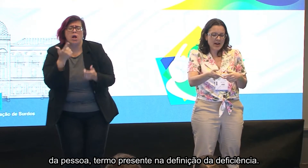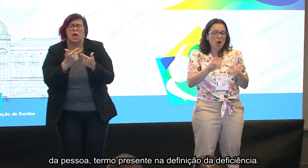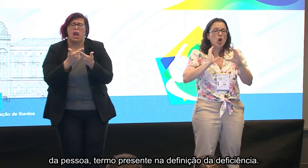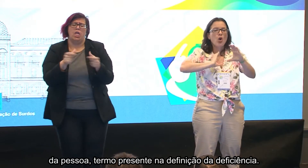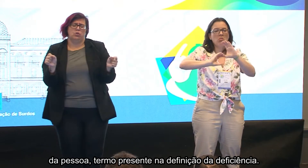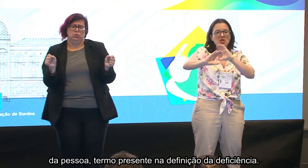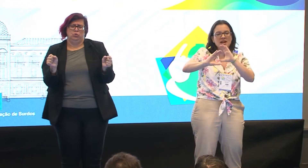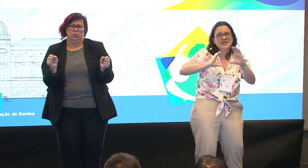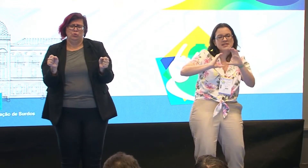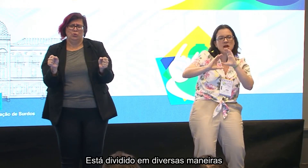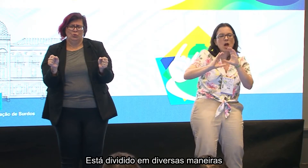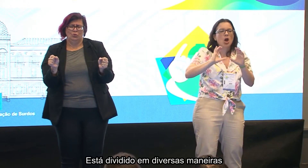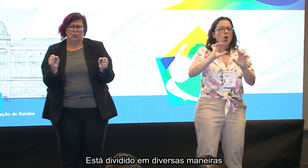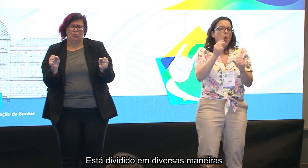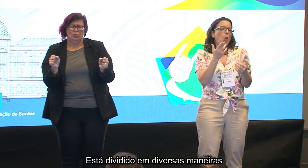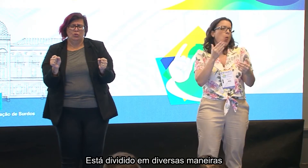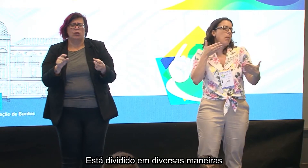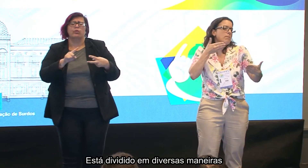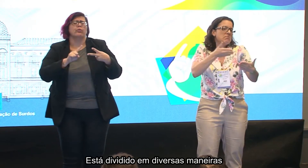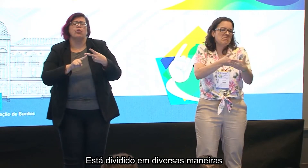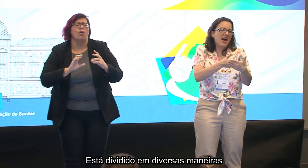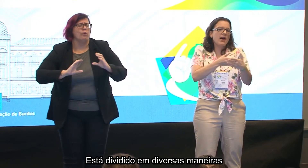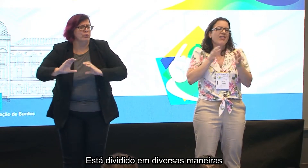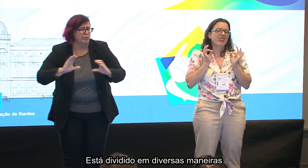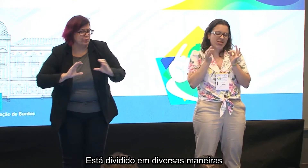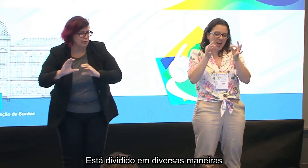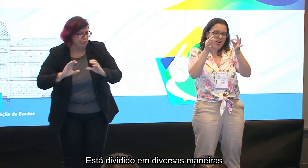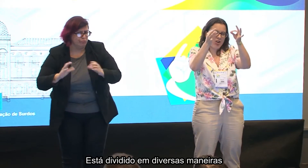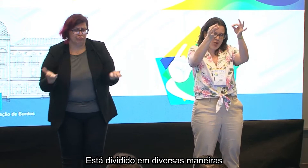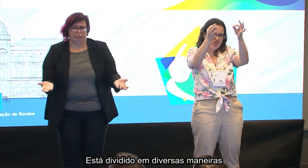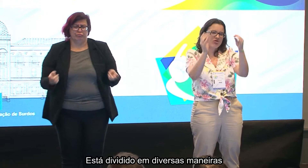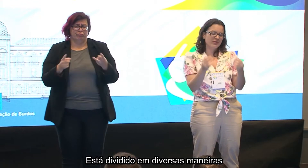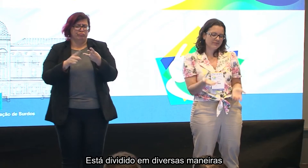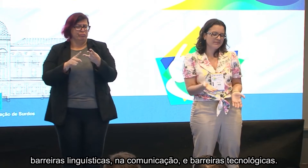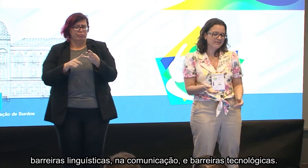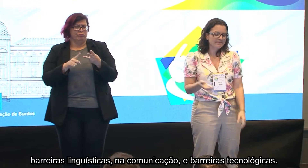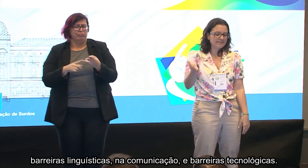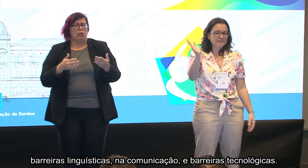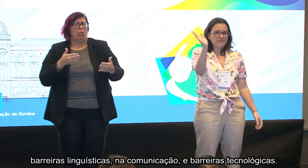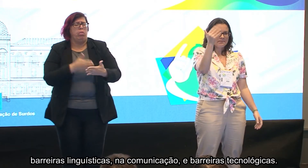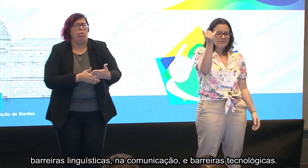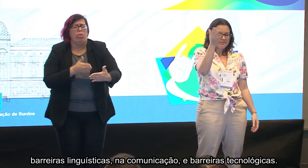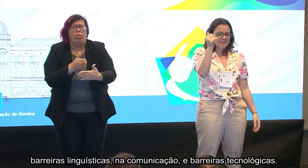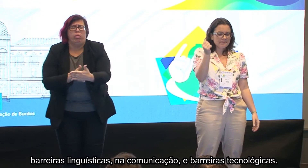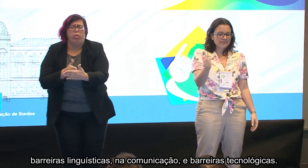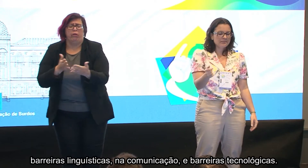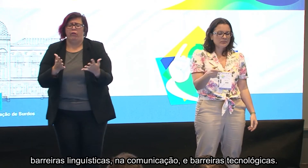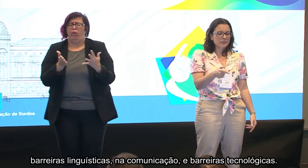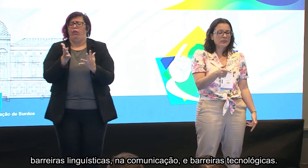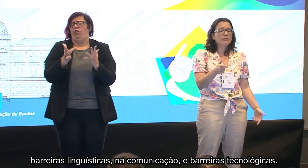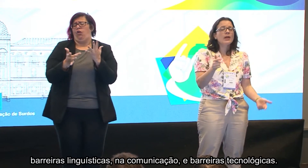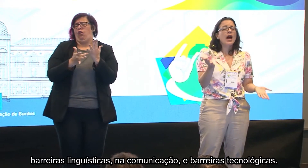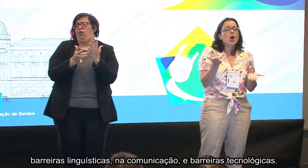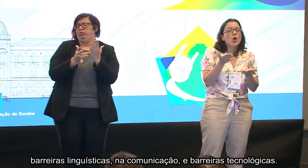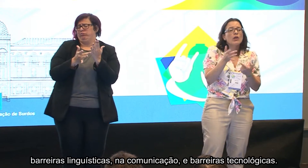deficiência. E está dividido em diversas maneiras. Barreiras linguísticas, na comunicação, barreiras